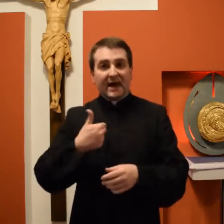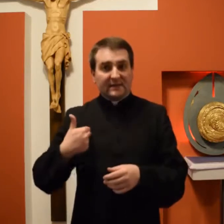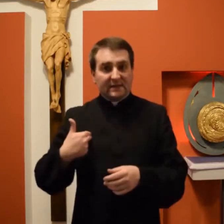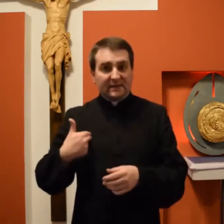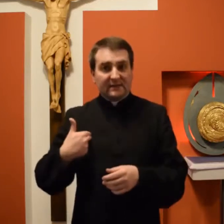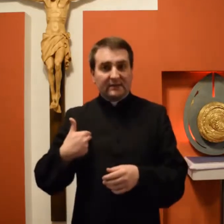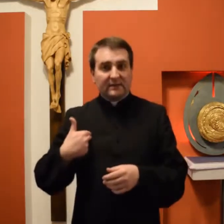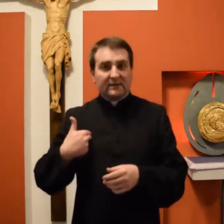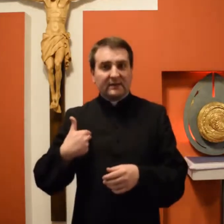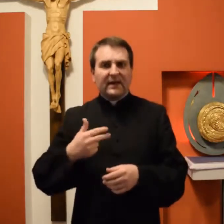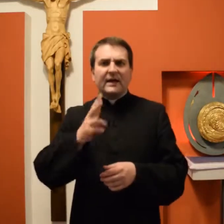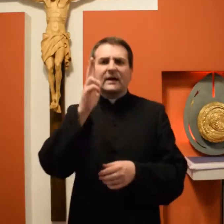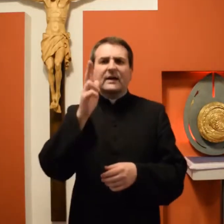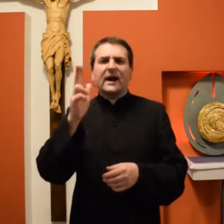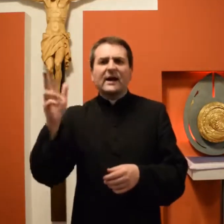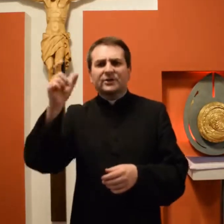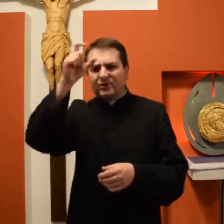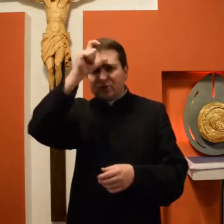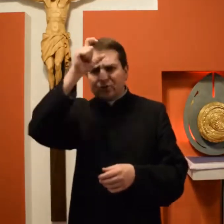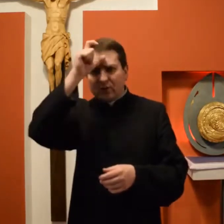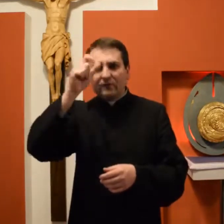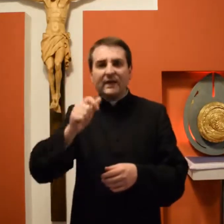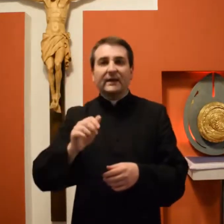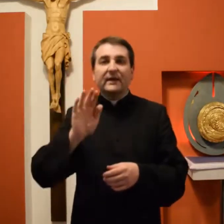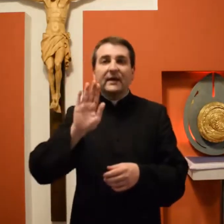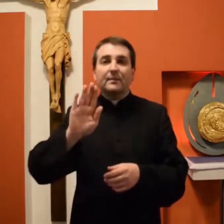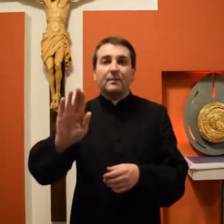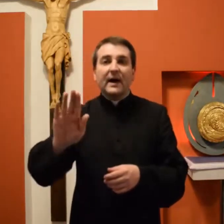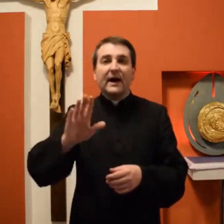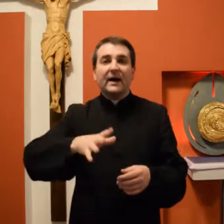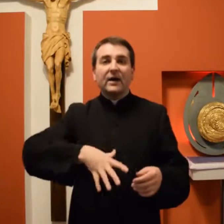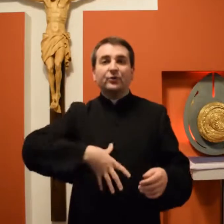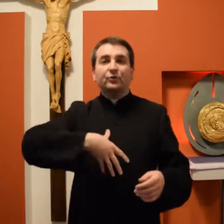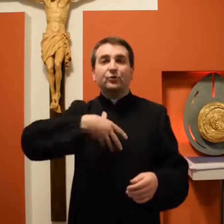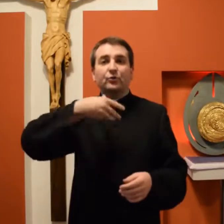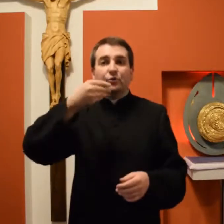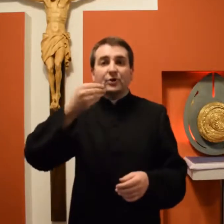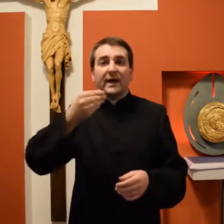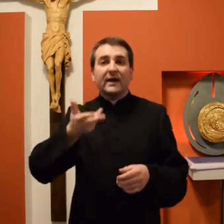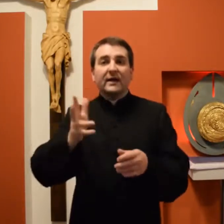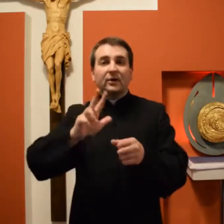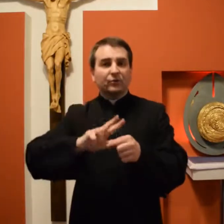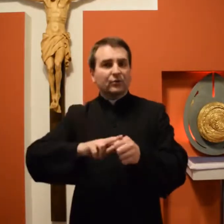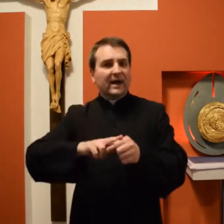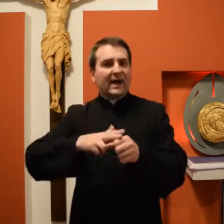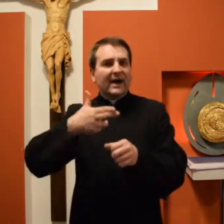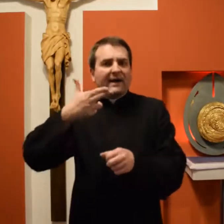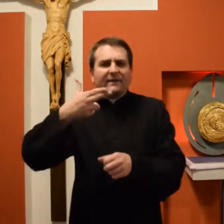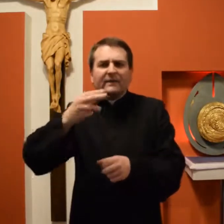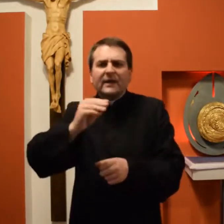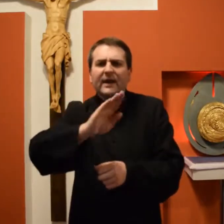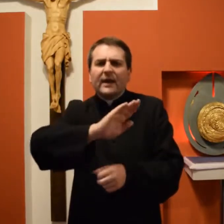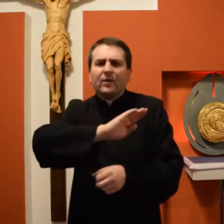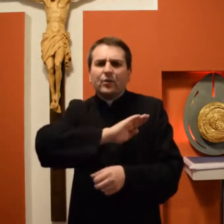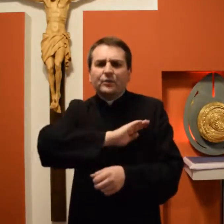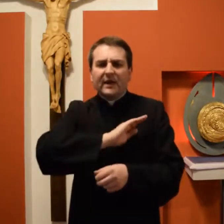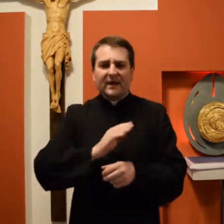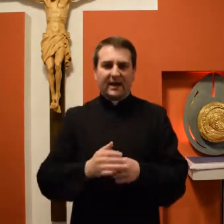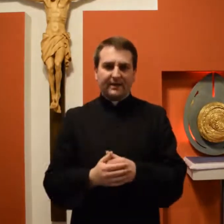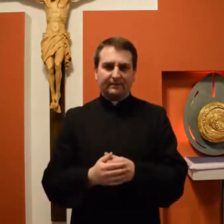nas. Każdy człowiek ma duszę, która nie umiera.